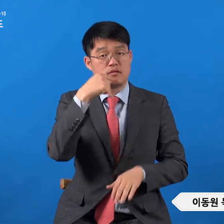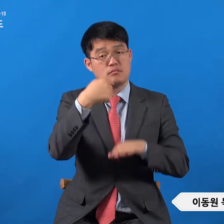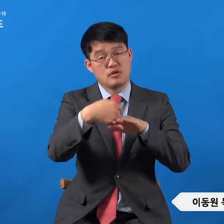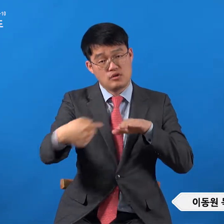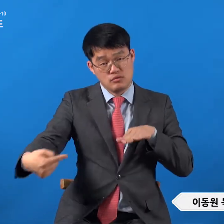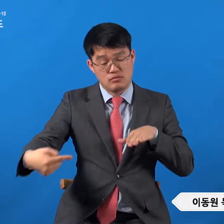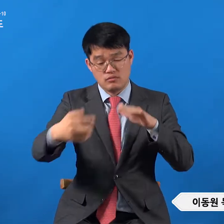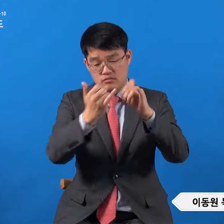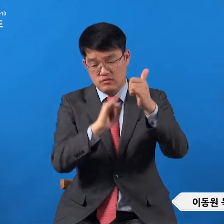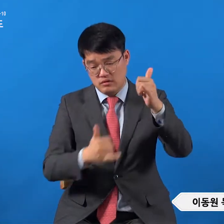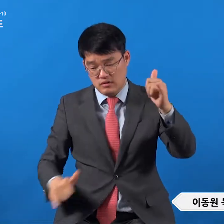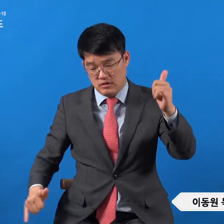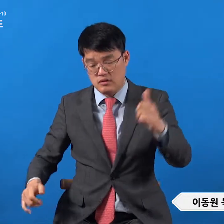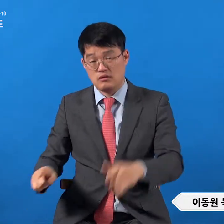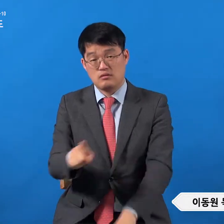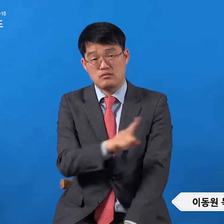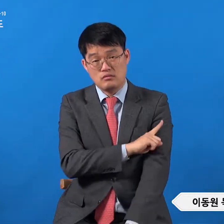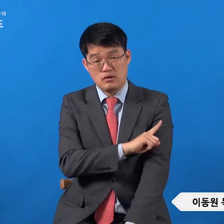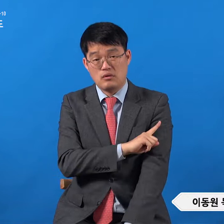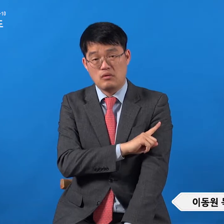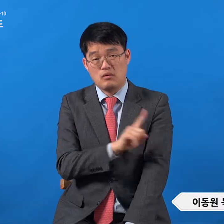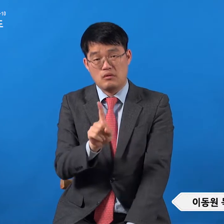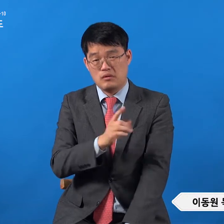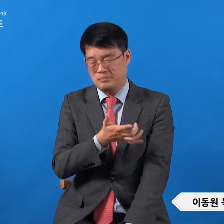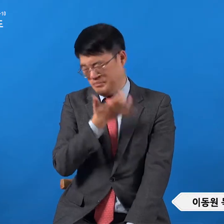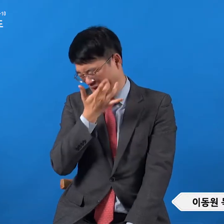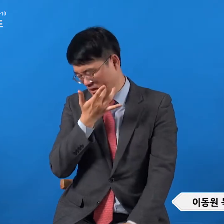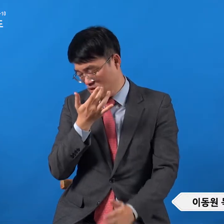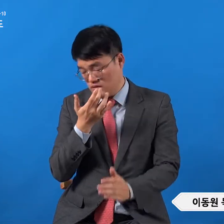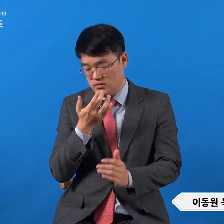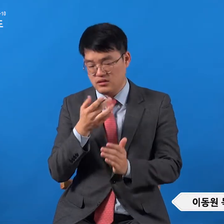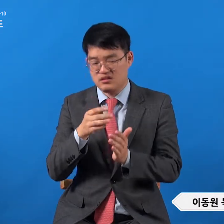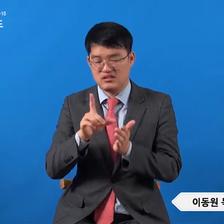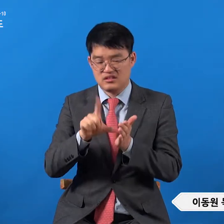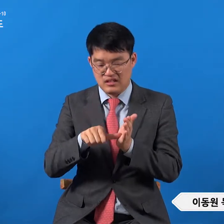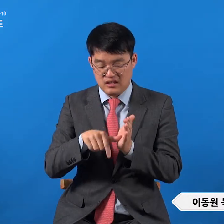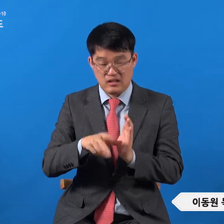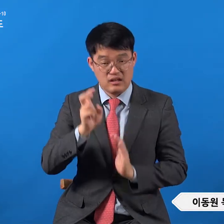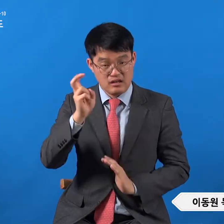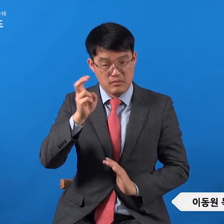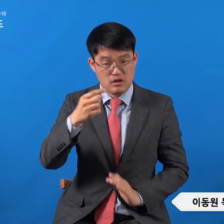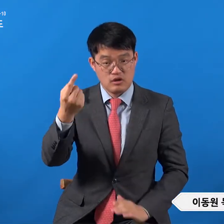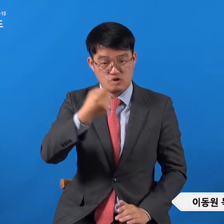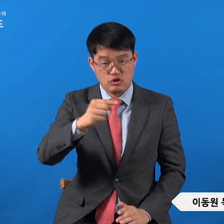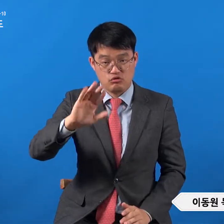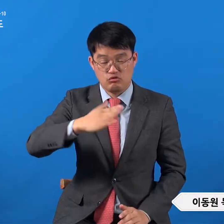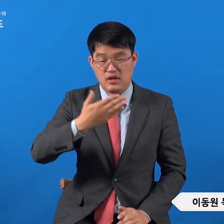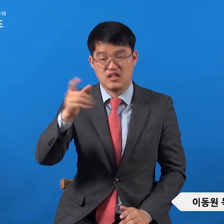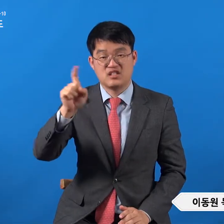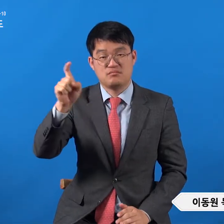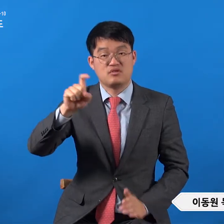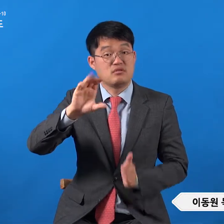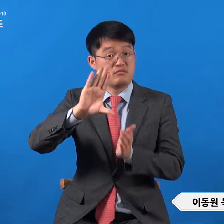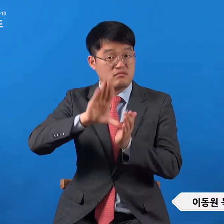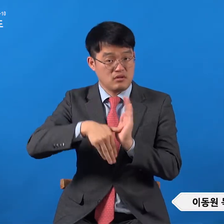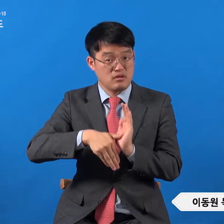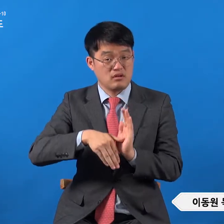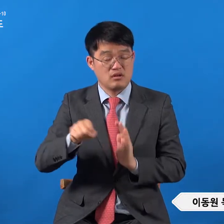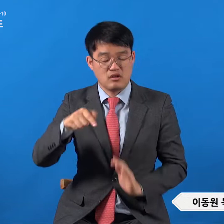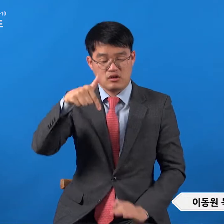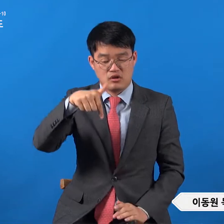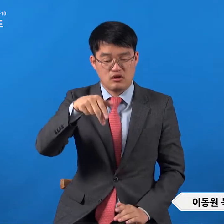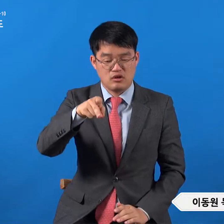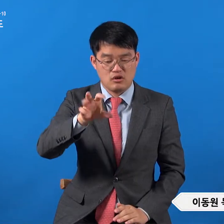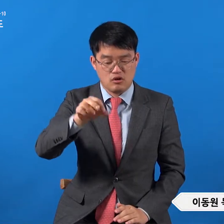민족 역사의 최대의 시련, 최대의 치욕의 순간이 있었다면 1910년 경술국치일 것입니다.